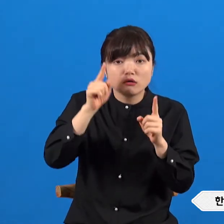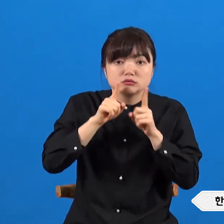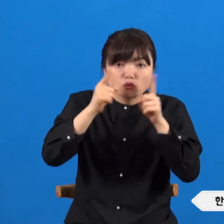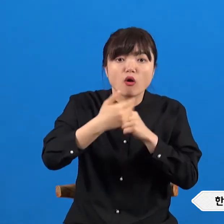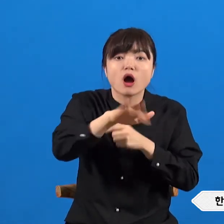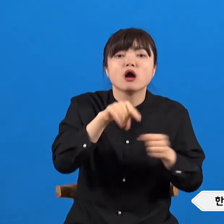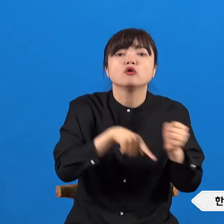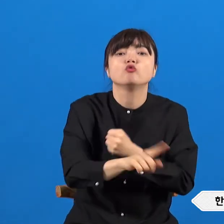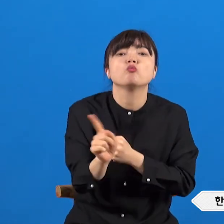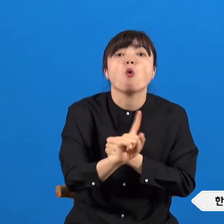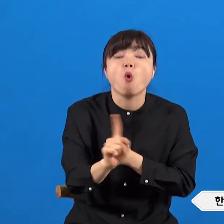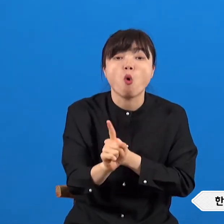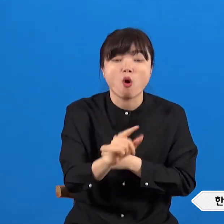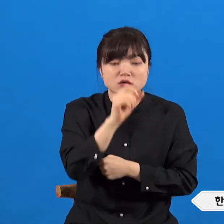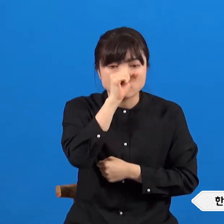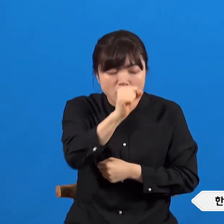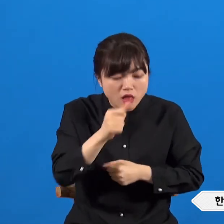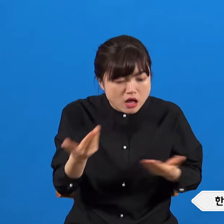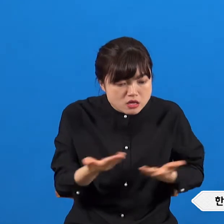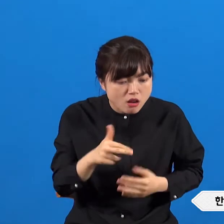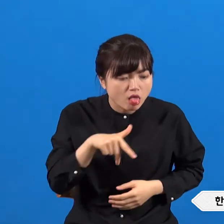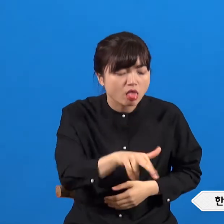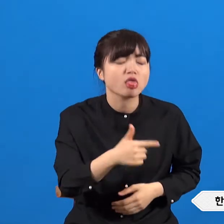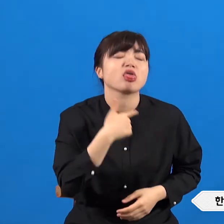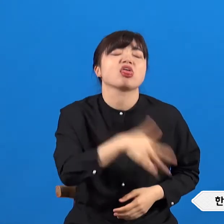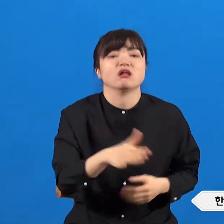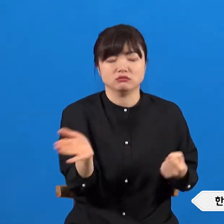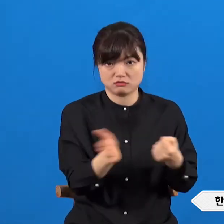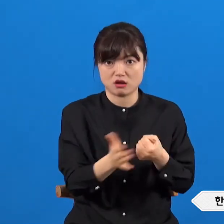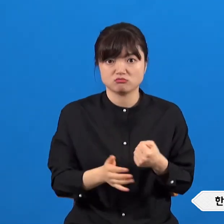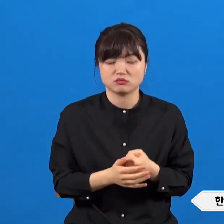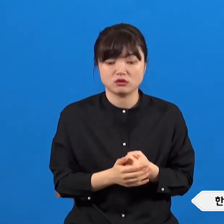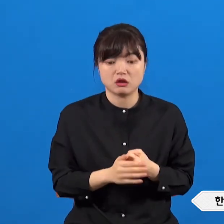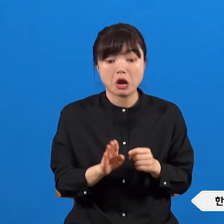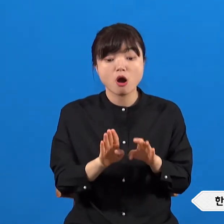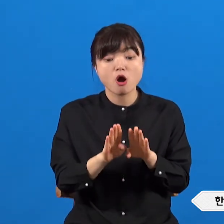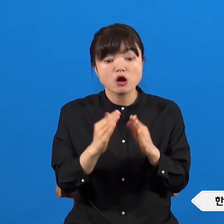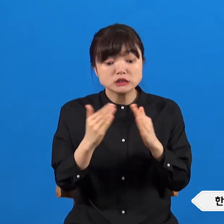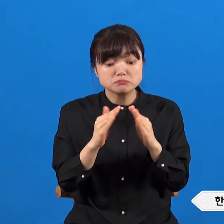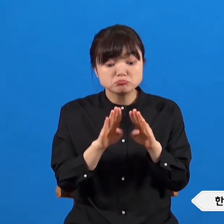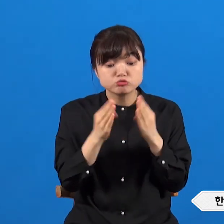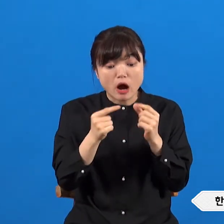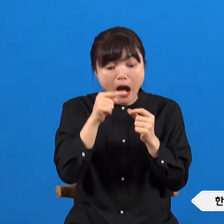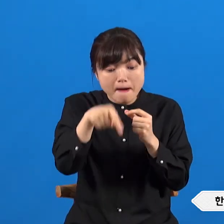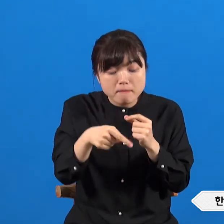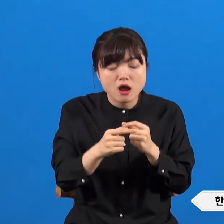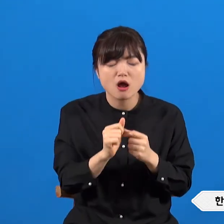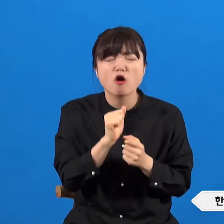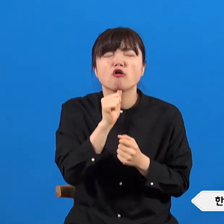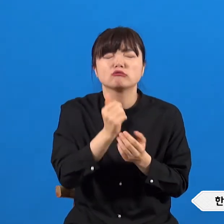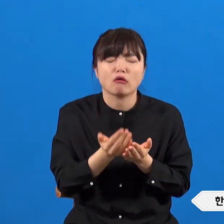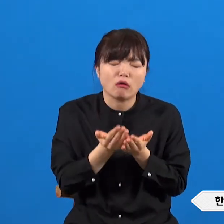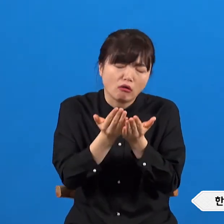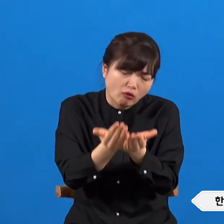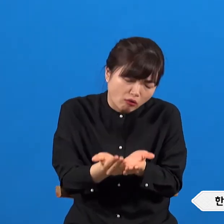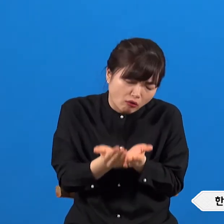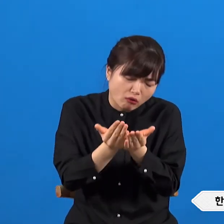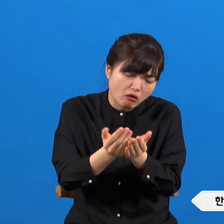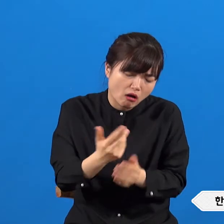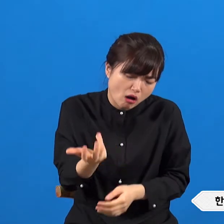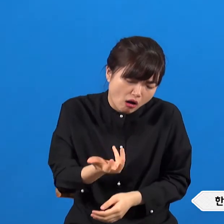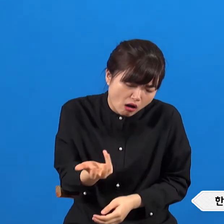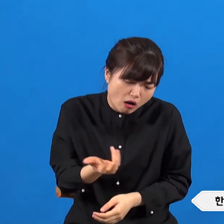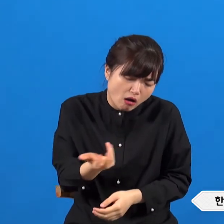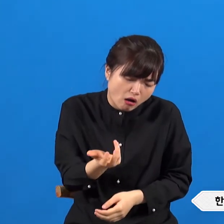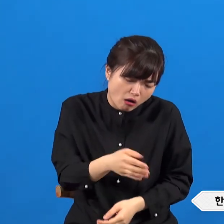떨어진 것은 선한 일을 하지 않았기 때문입니다. 대문 앞에 거지 나사로가 헌대를